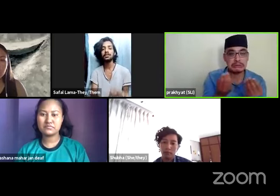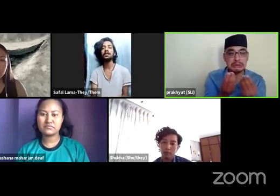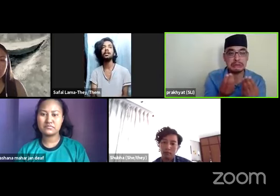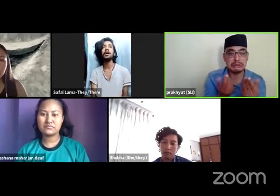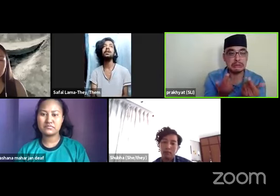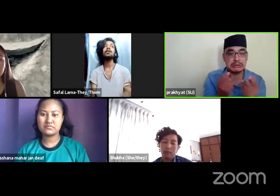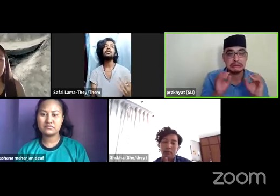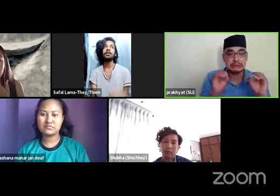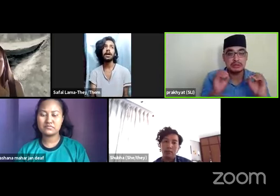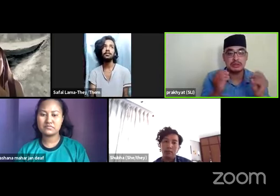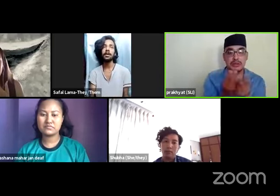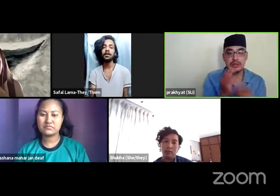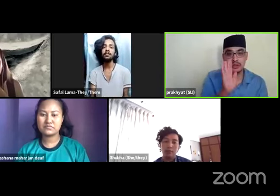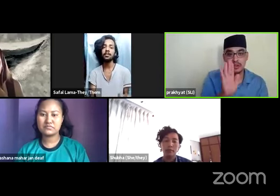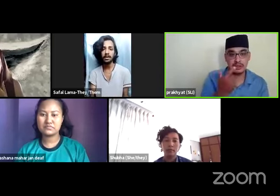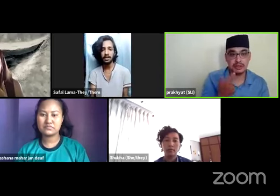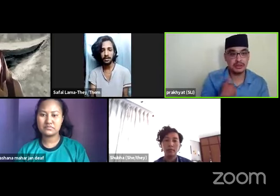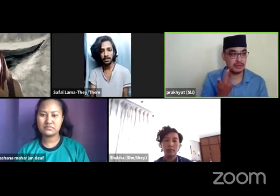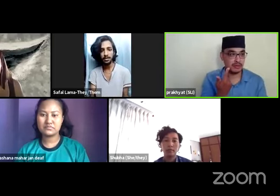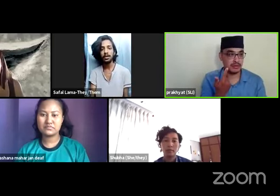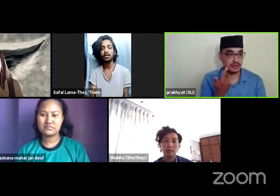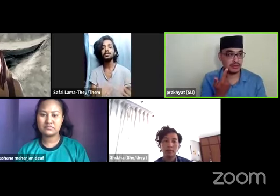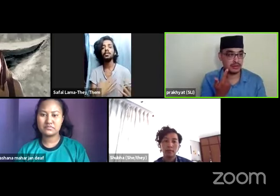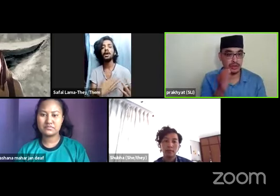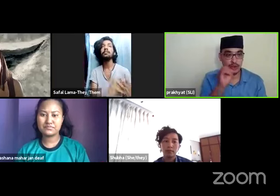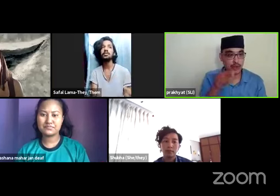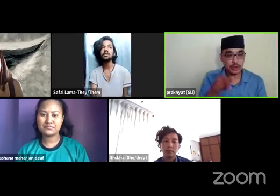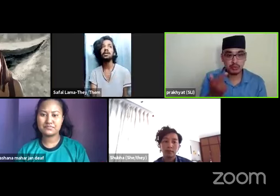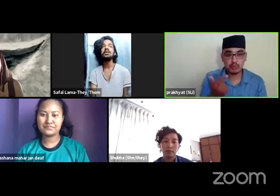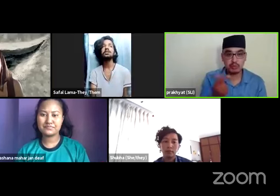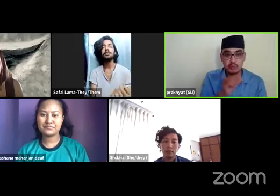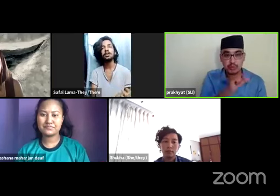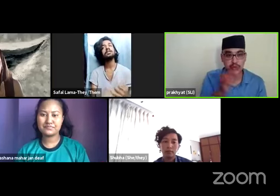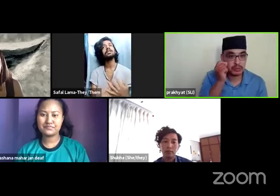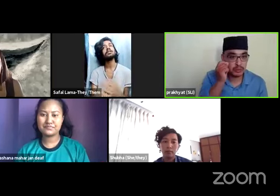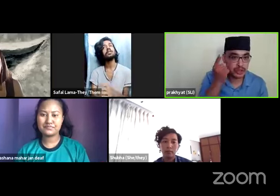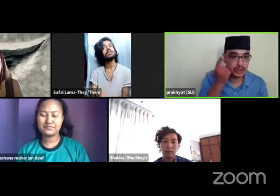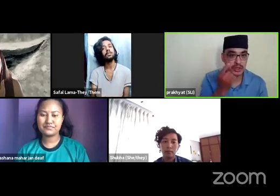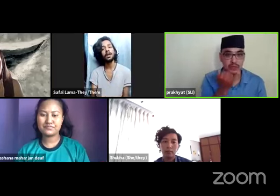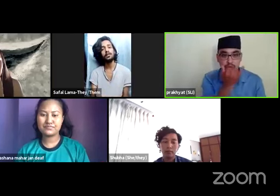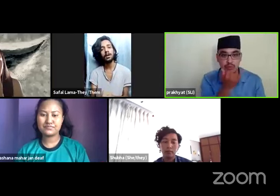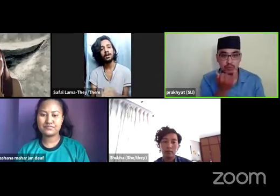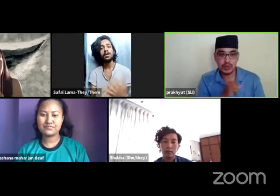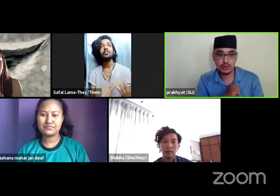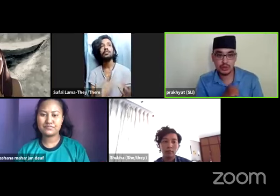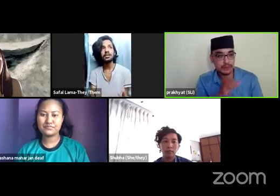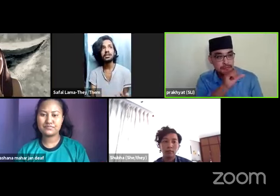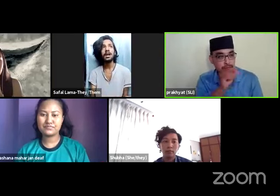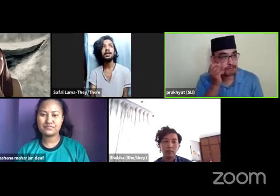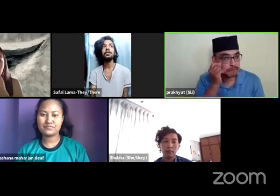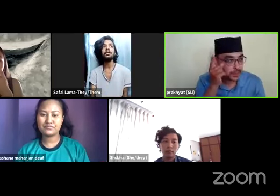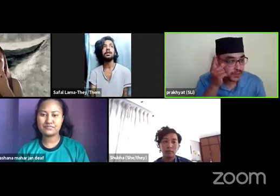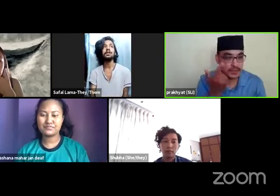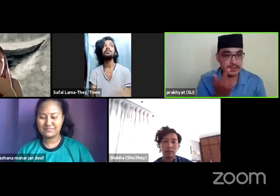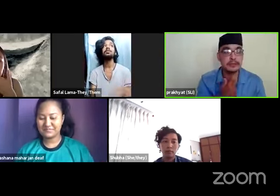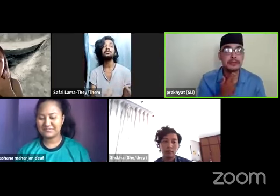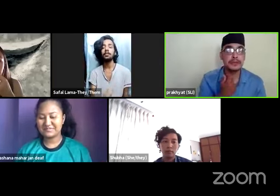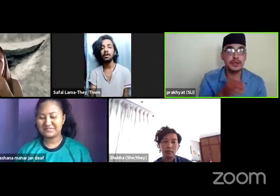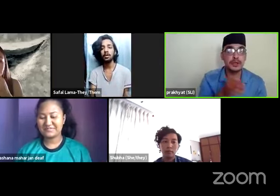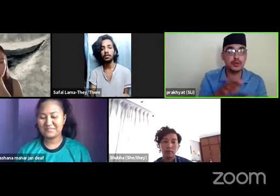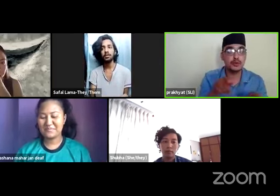नेपाली सोसाइटीमा क्वेयर आइडेन्टिफाई गर्ने व्यक्ति त छन् तर यसको बारेमा बुझ्ने जेन्डर एन्ड सेक्सुअलिटीको बारेमा बुझ्न चाहनेहरूलाई